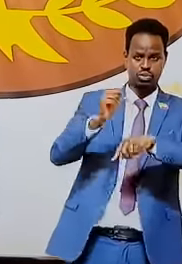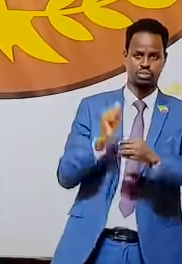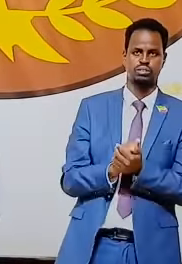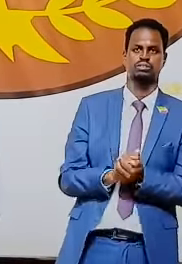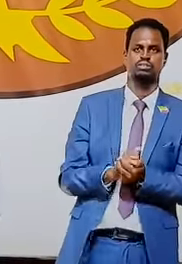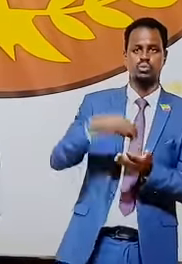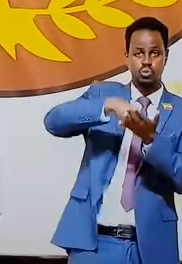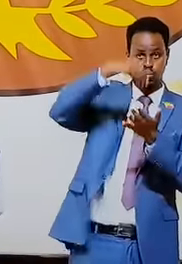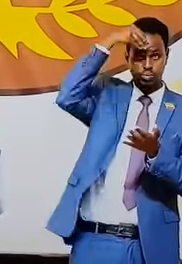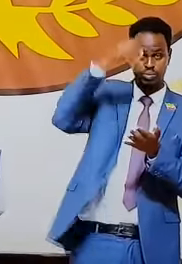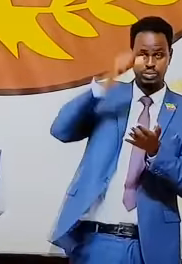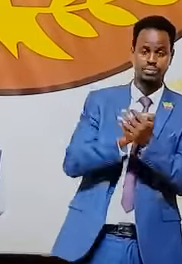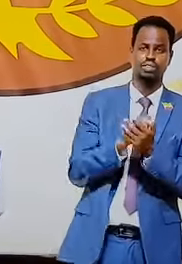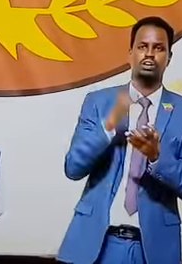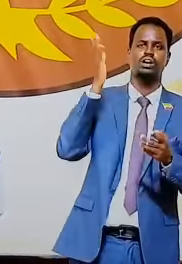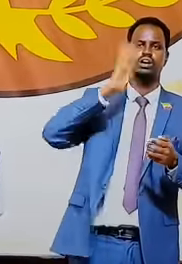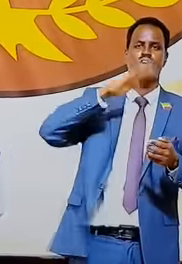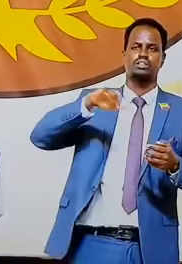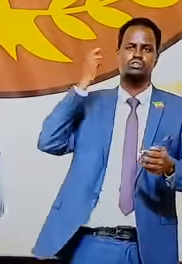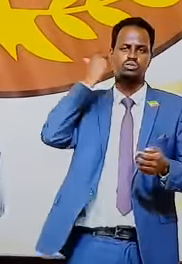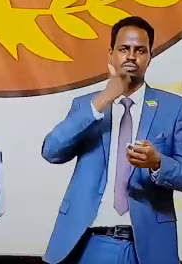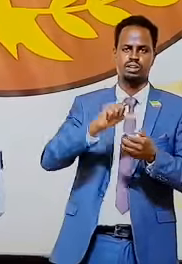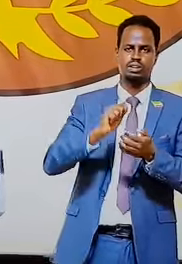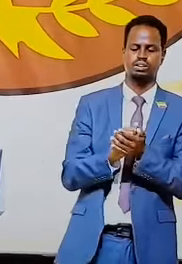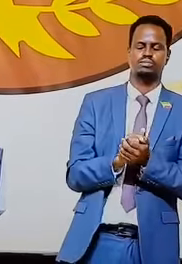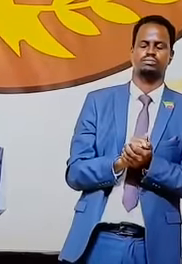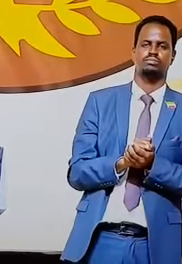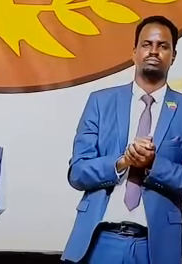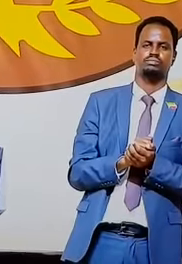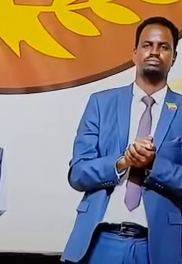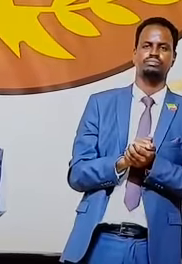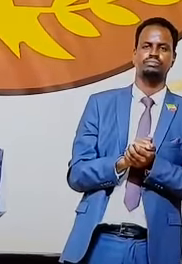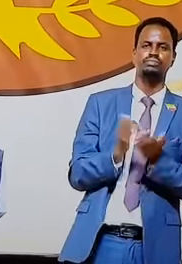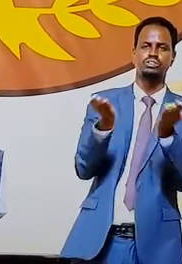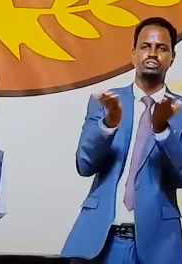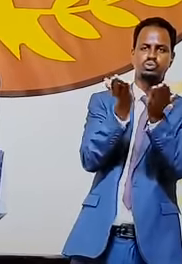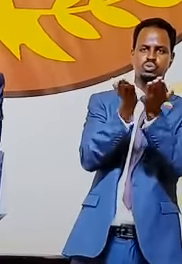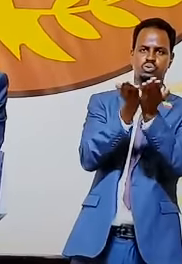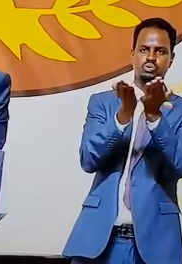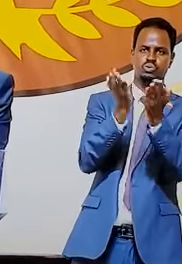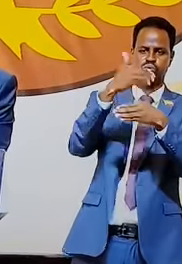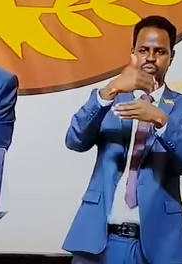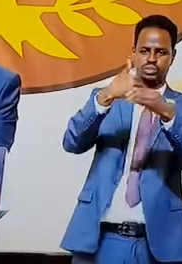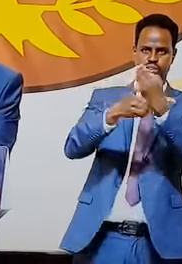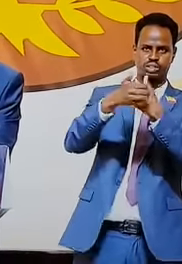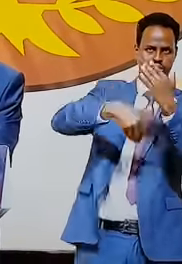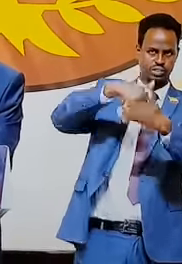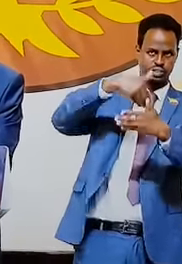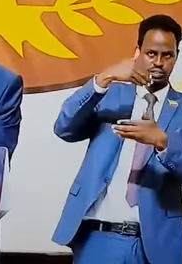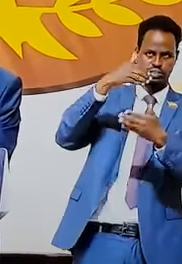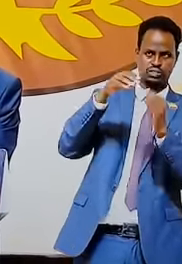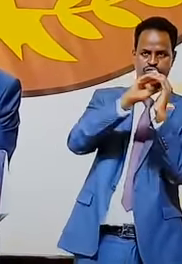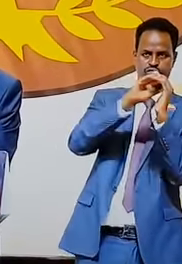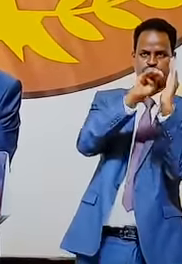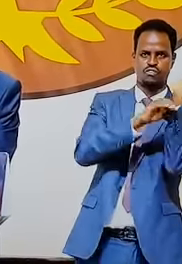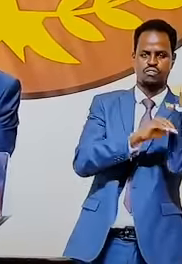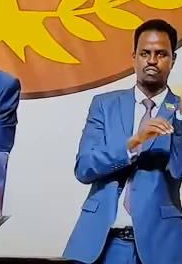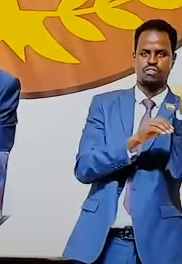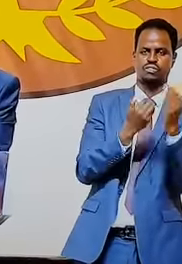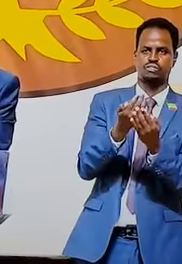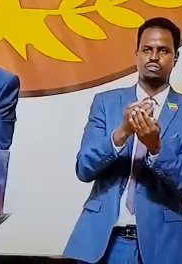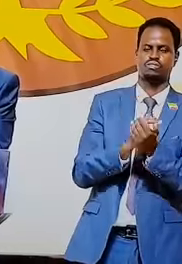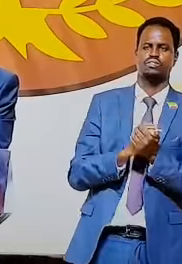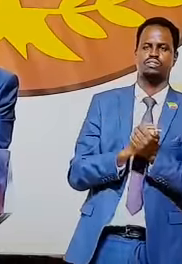wax barashadeen ardayda maanta Soomaalida wax ka dhigata iskuulada maanta ka dhisan iskuula secondary iyo la elementary ka dhisan